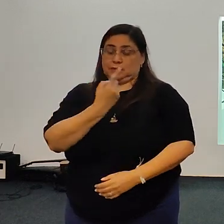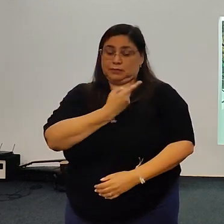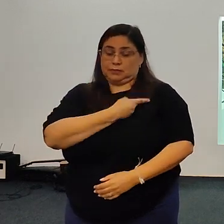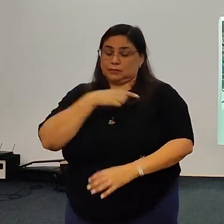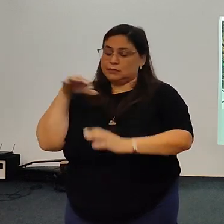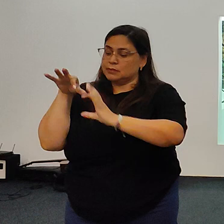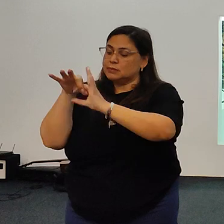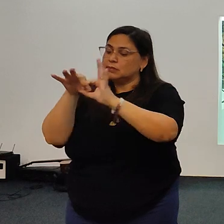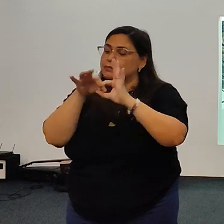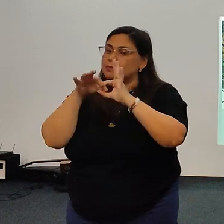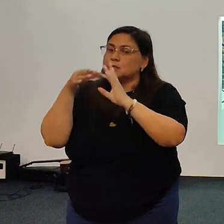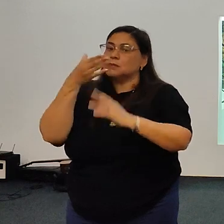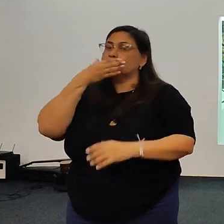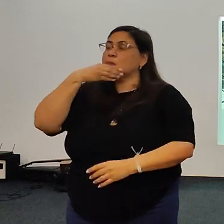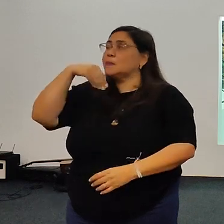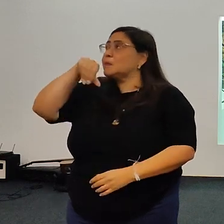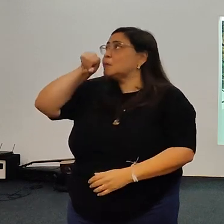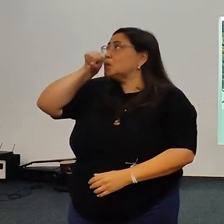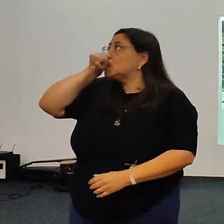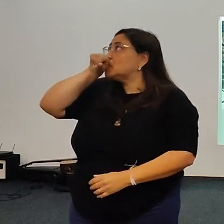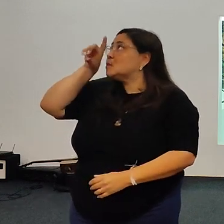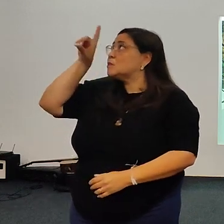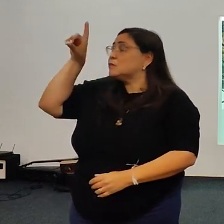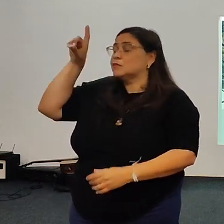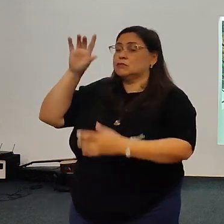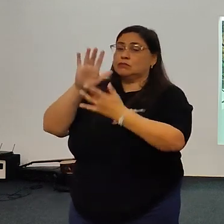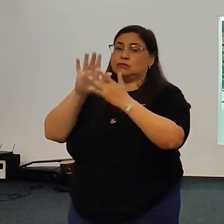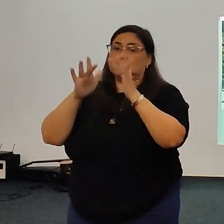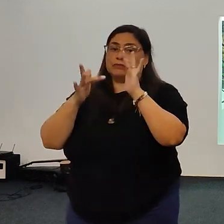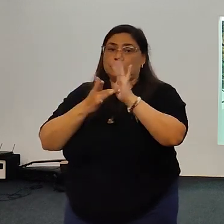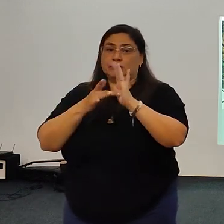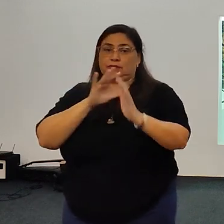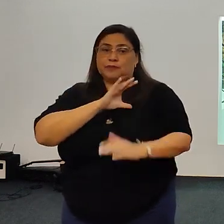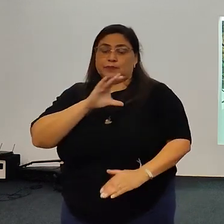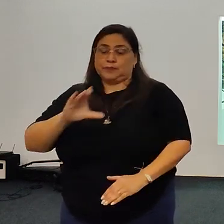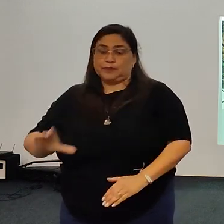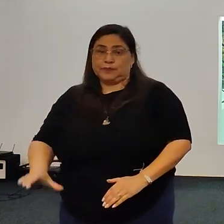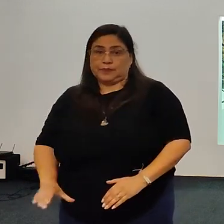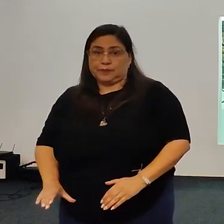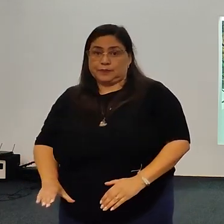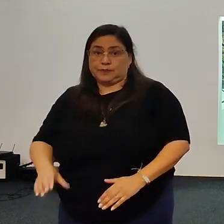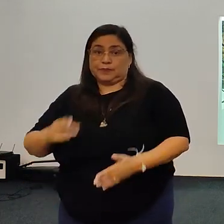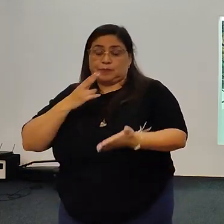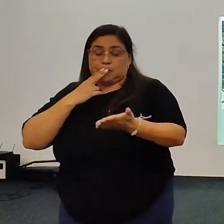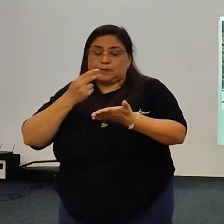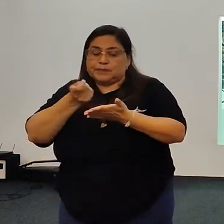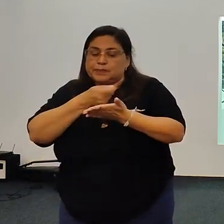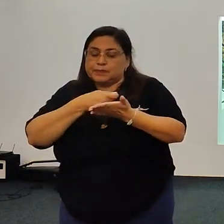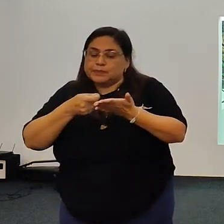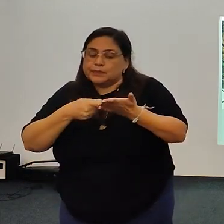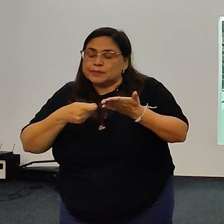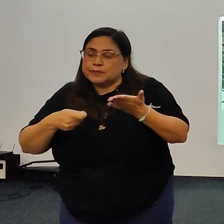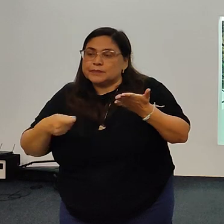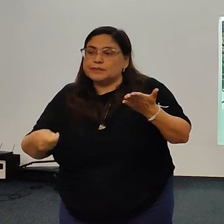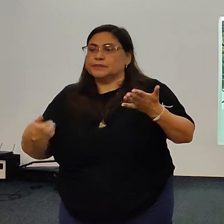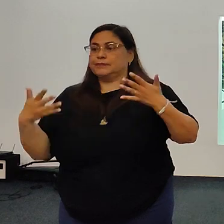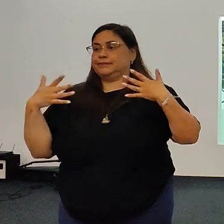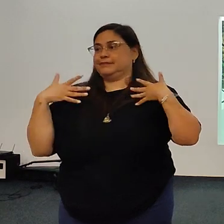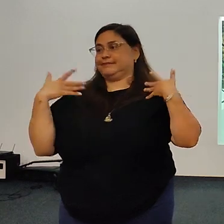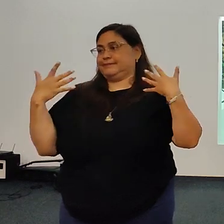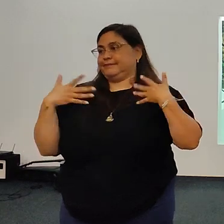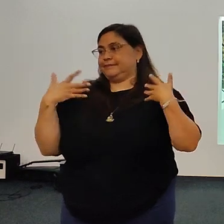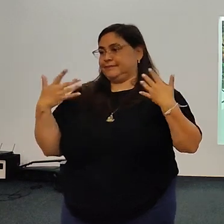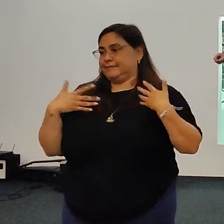nossa comunhão é com o Pai e com o seu Filho Jesus Cristo. Escrevemos estas coisas para que a nossa